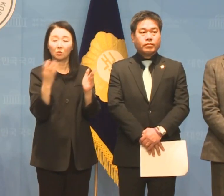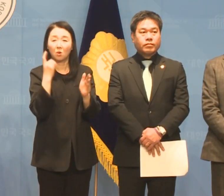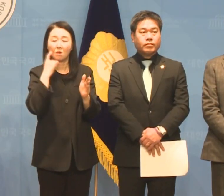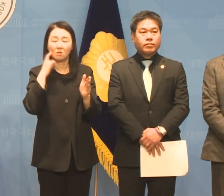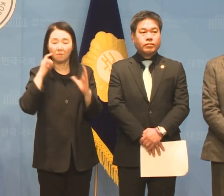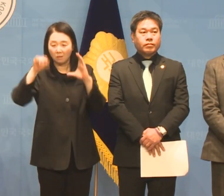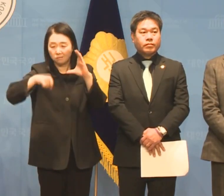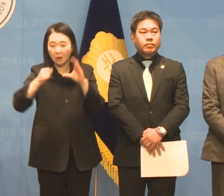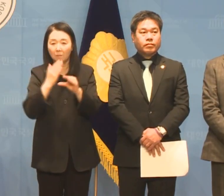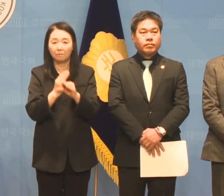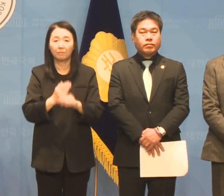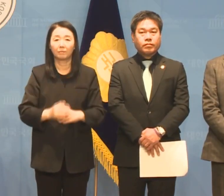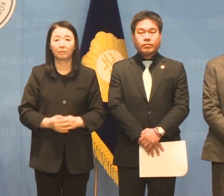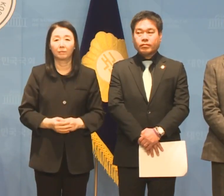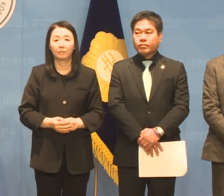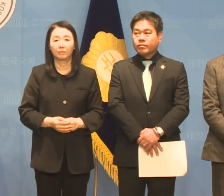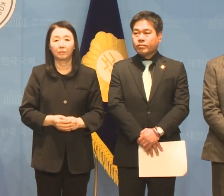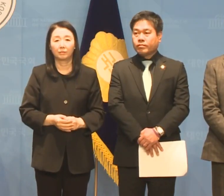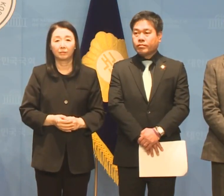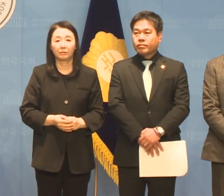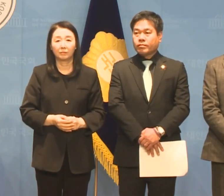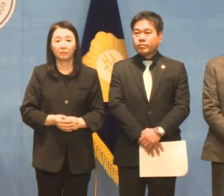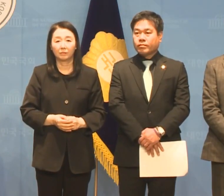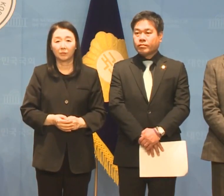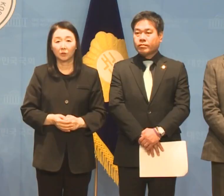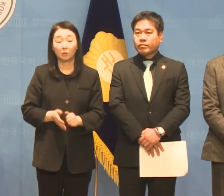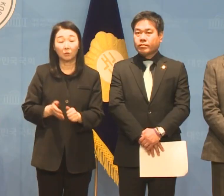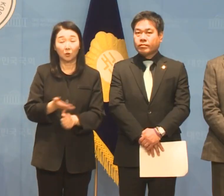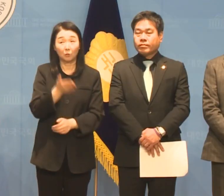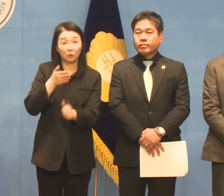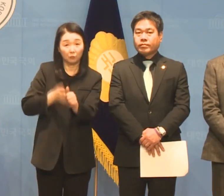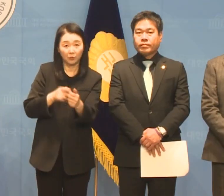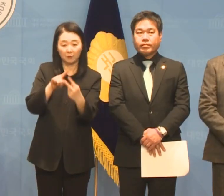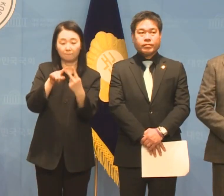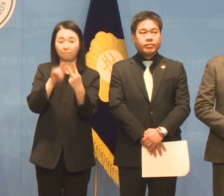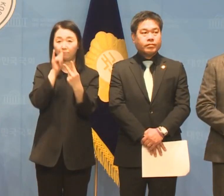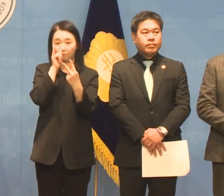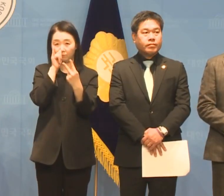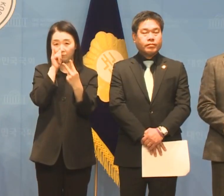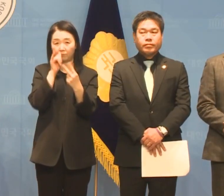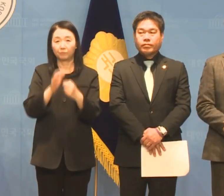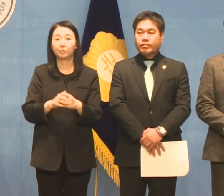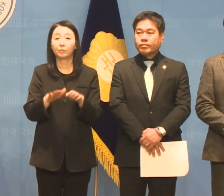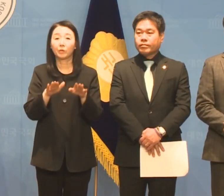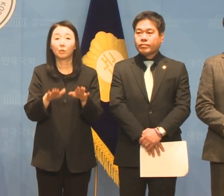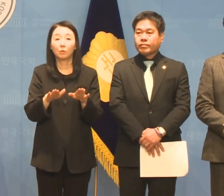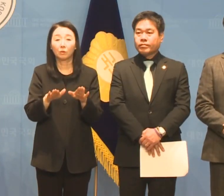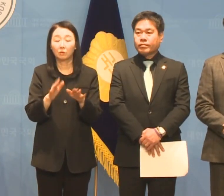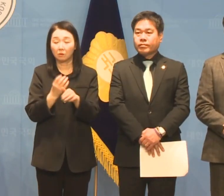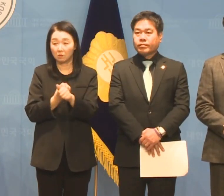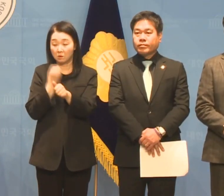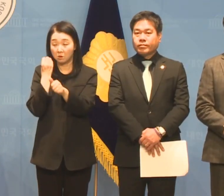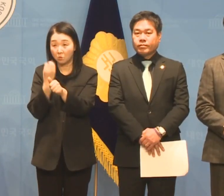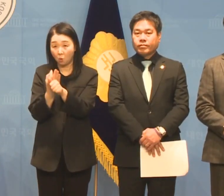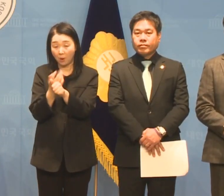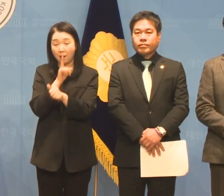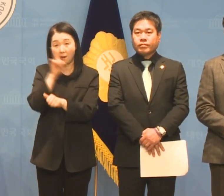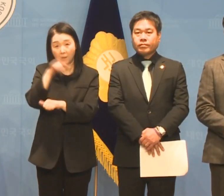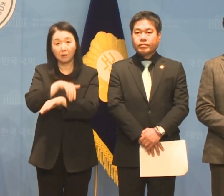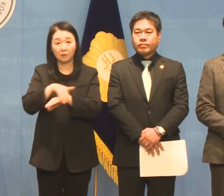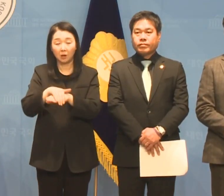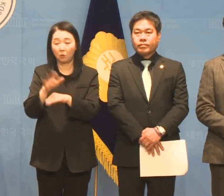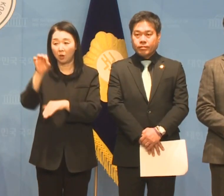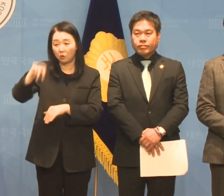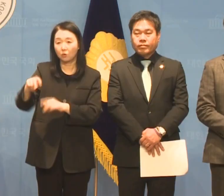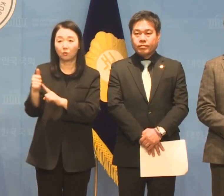거짓말을 유포하고 있습니다. 네, 그래서 부탁을 두 가지를 당부하고 싶습니다. 저희가 오늘 고발 조치를 할 예정인데요.